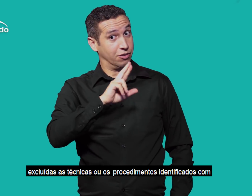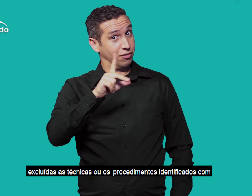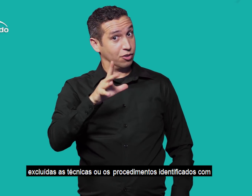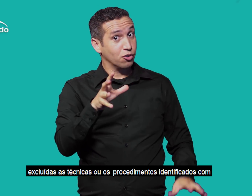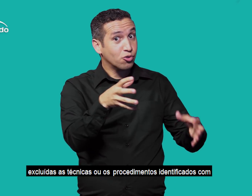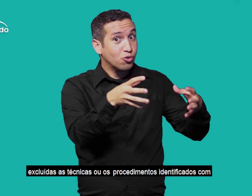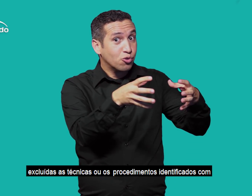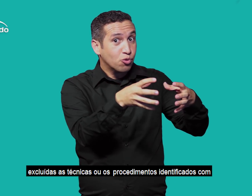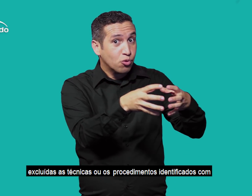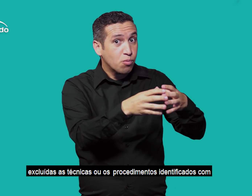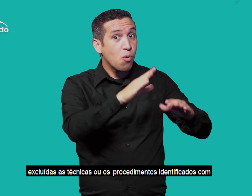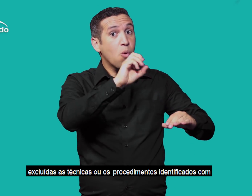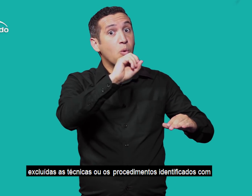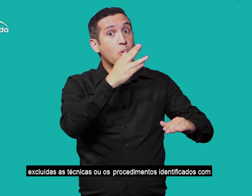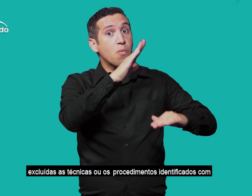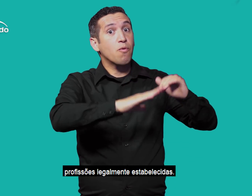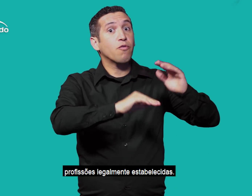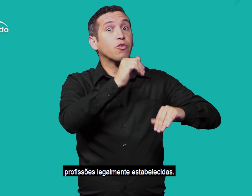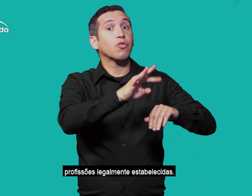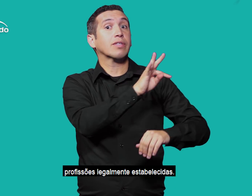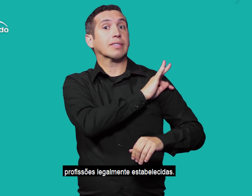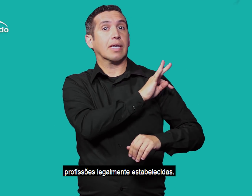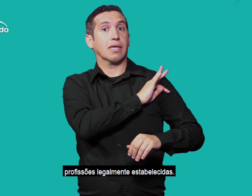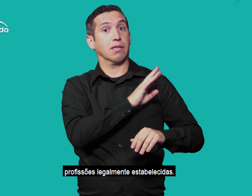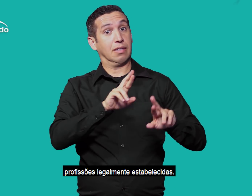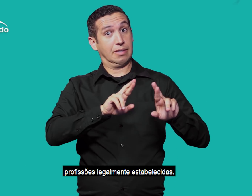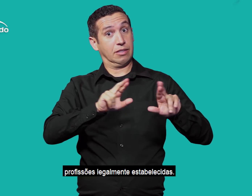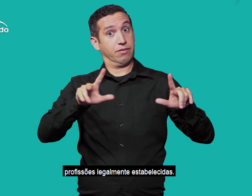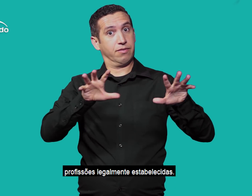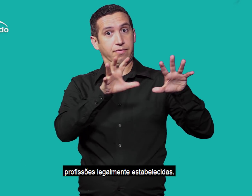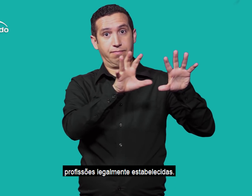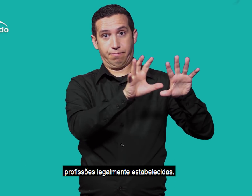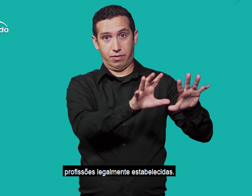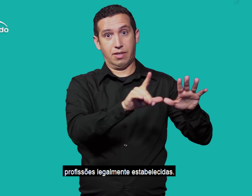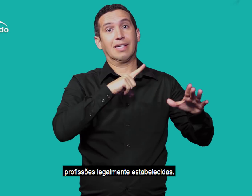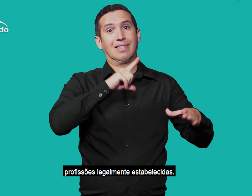procedimentos identificados com profissões legalmente estabelecidas